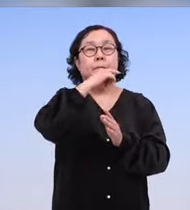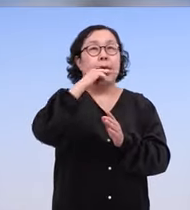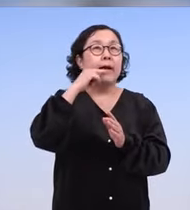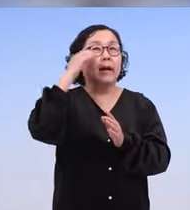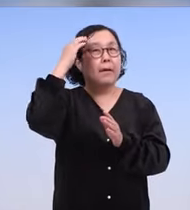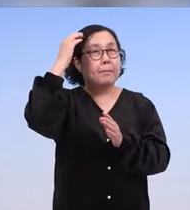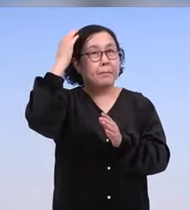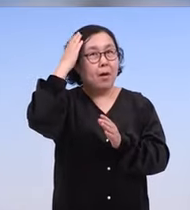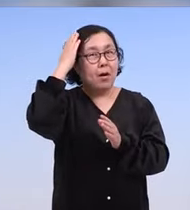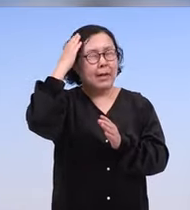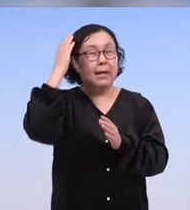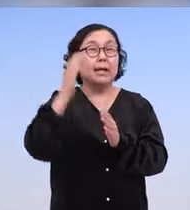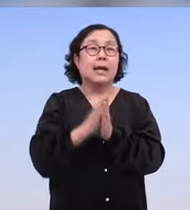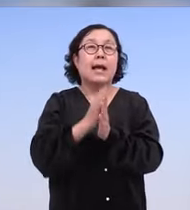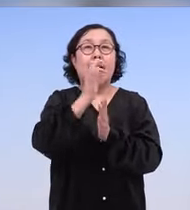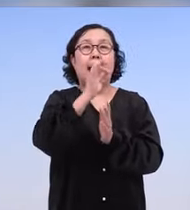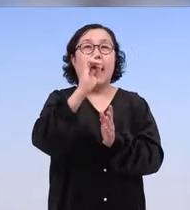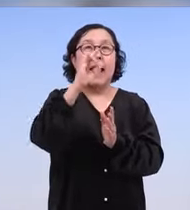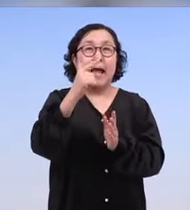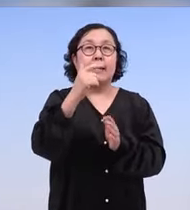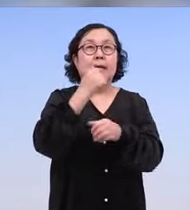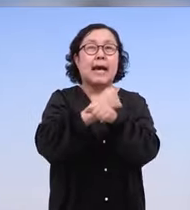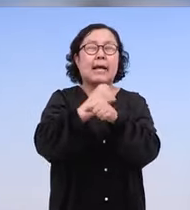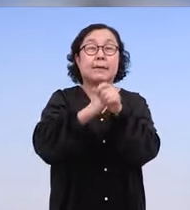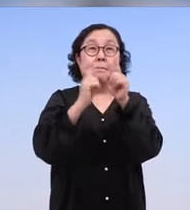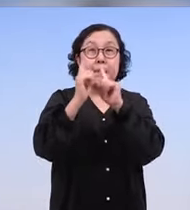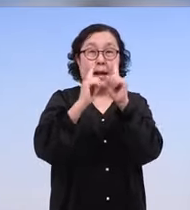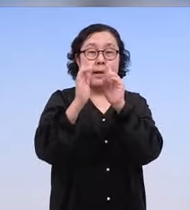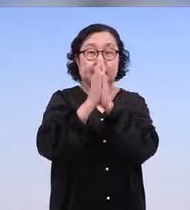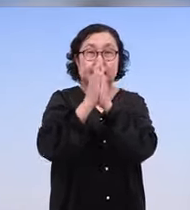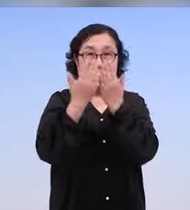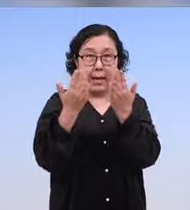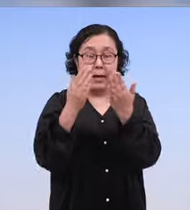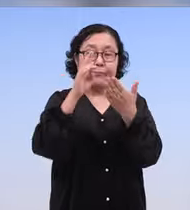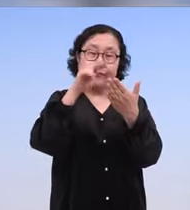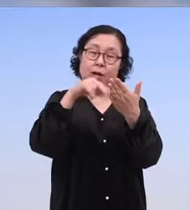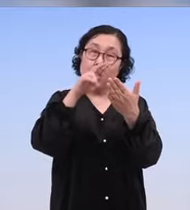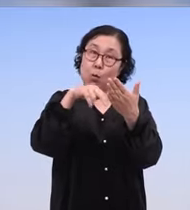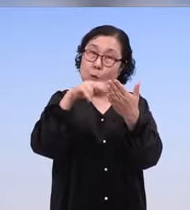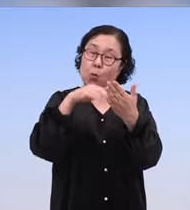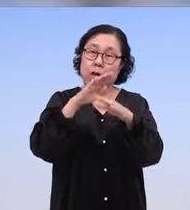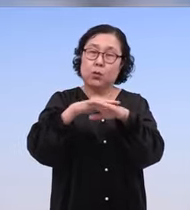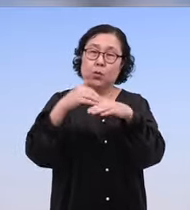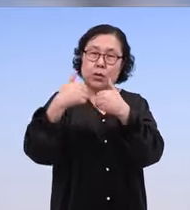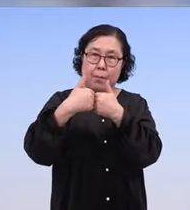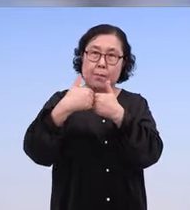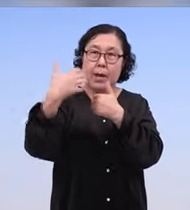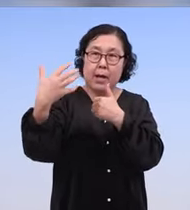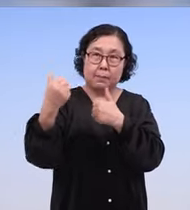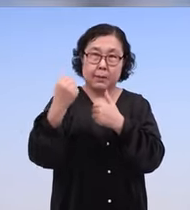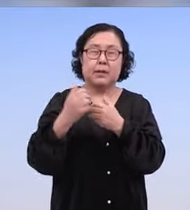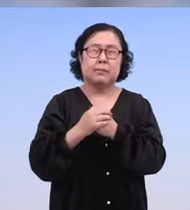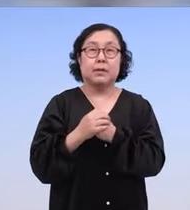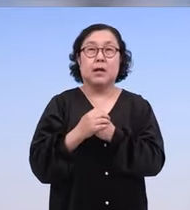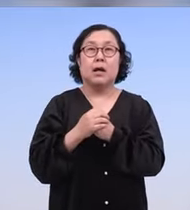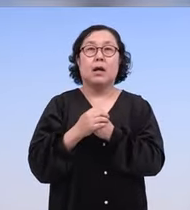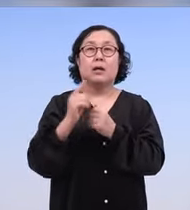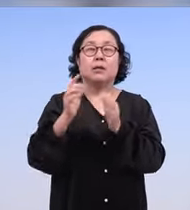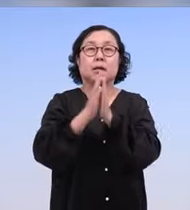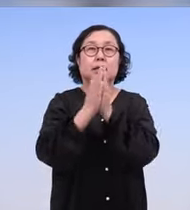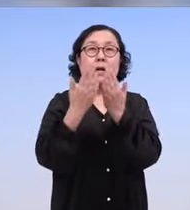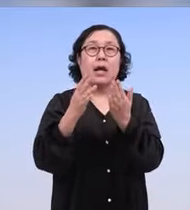앤이 하는 말, 이런 제목의 그 에세이를 읽으면서 참 여러 가지 도전을 많이 받았습니다. 그